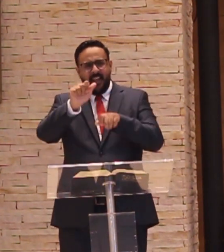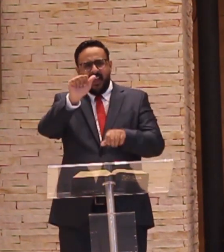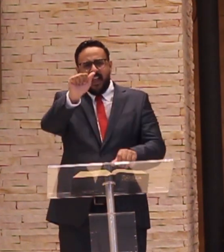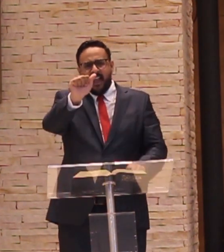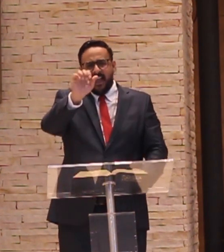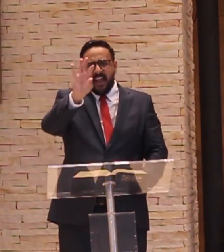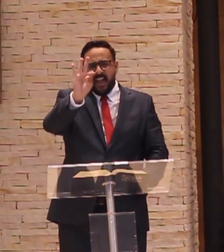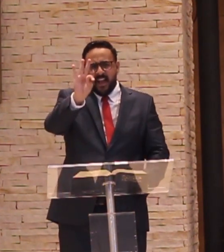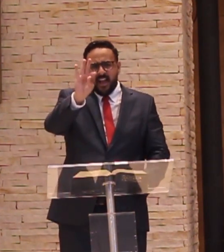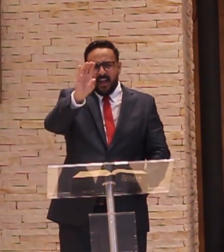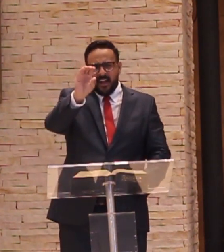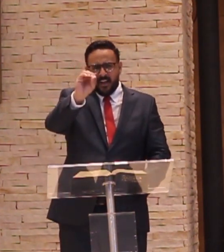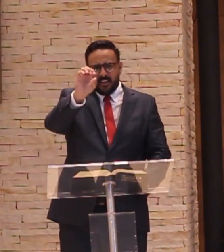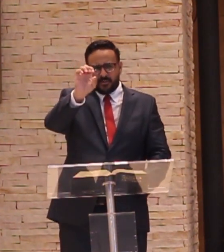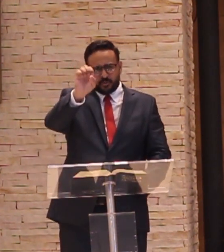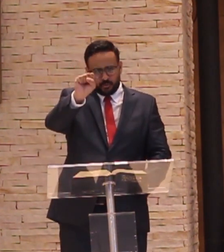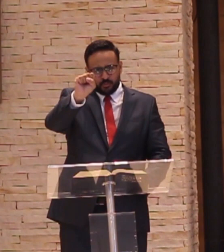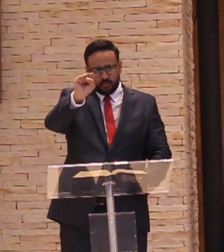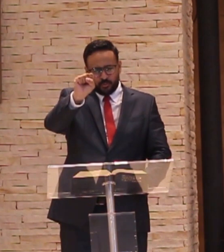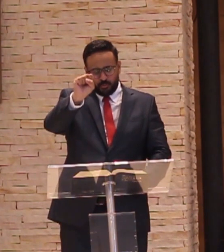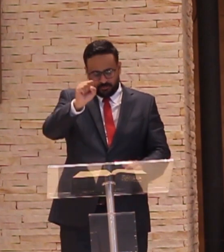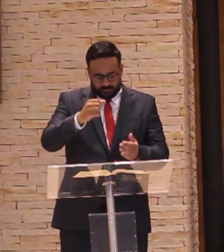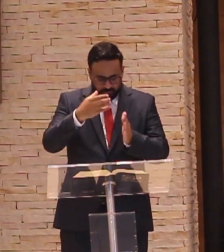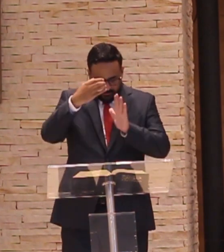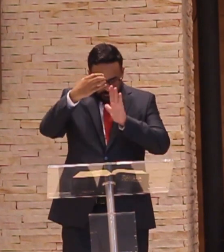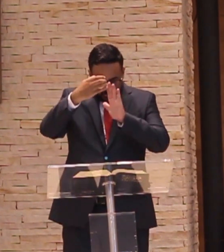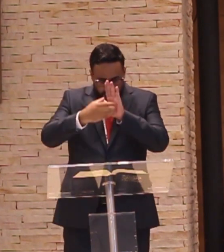No livro de Atos,